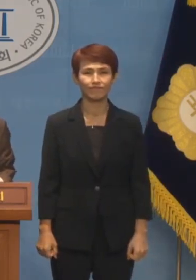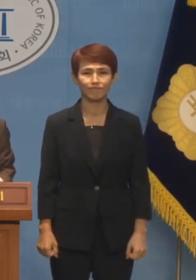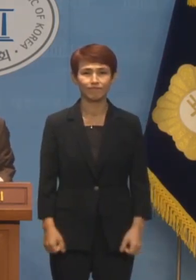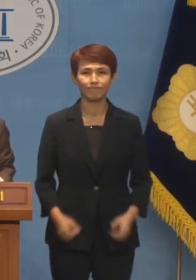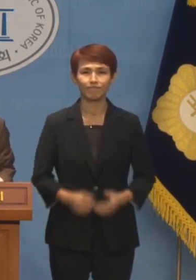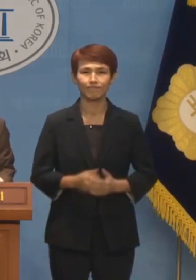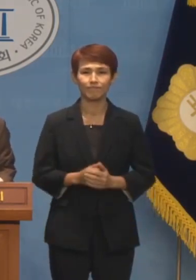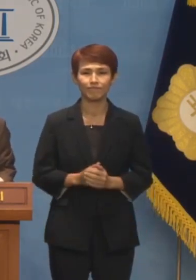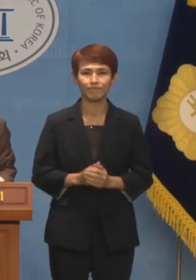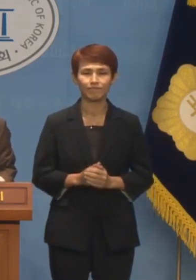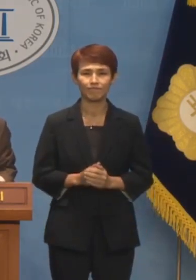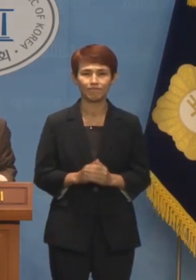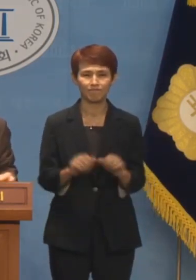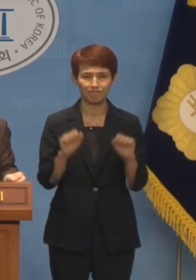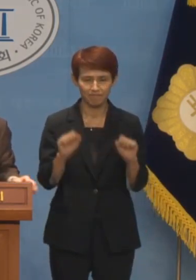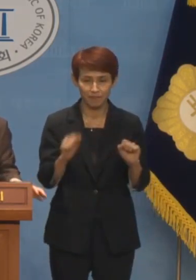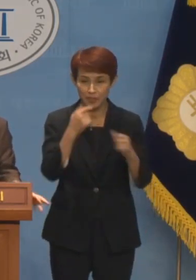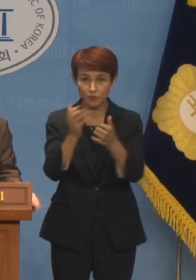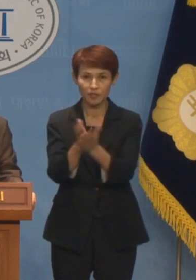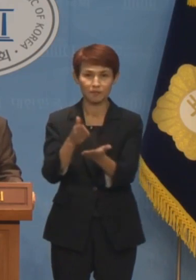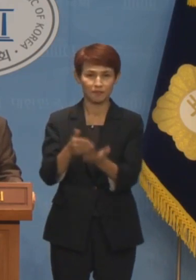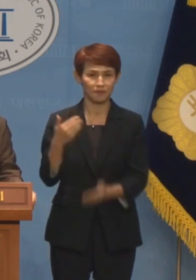더불어민주당 원내대변인 강유정입니다.